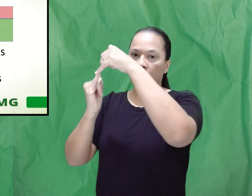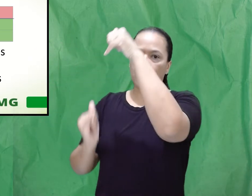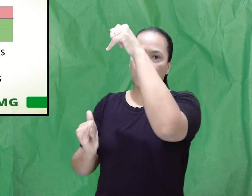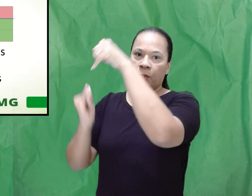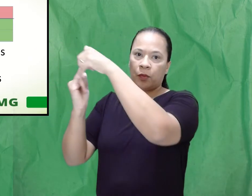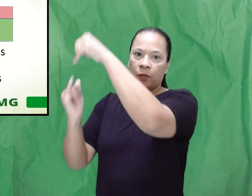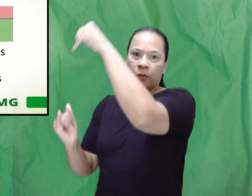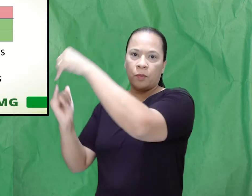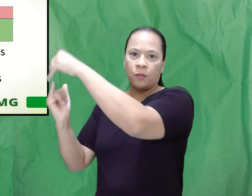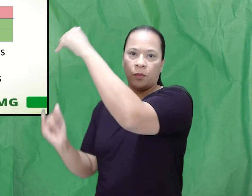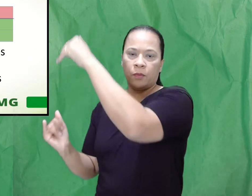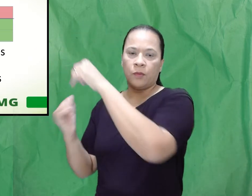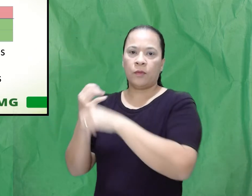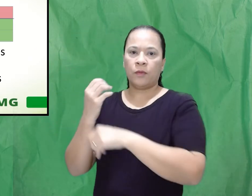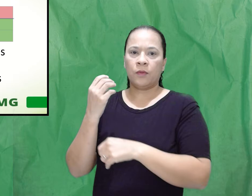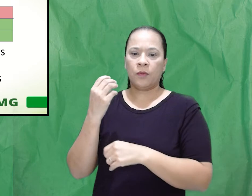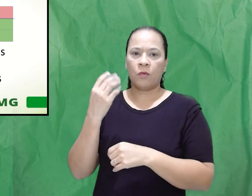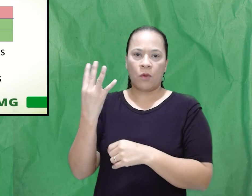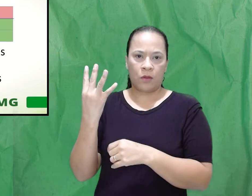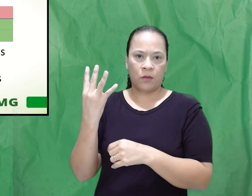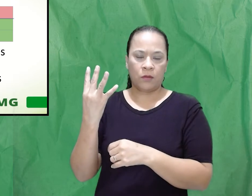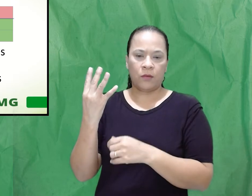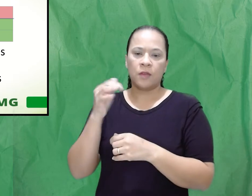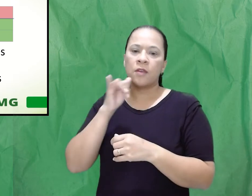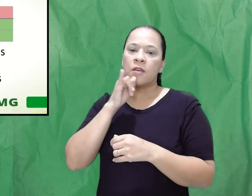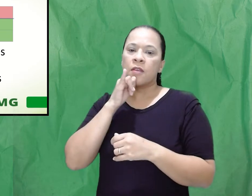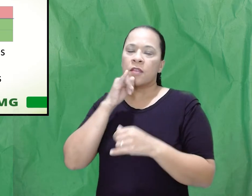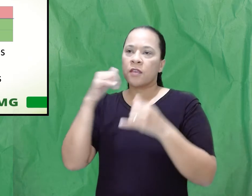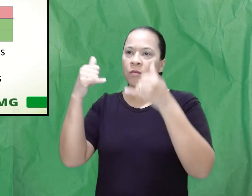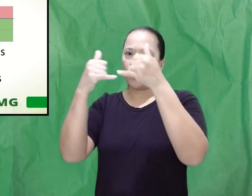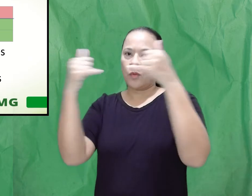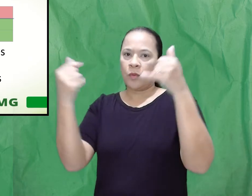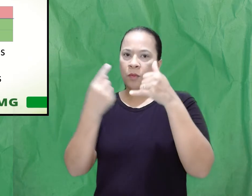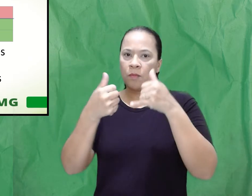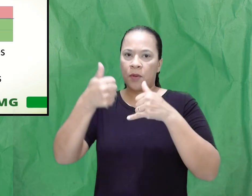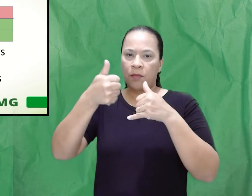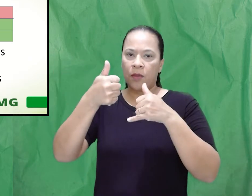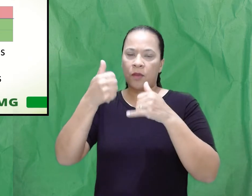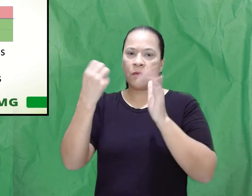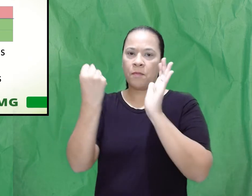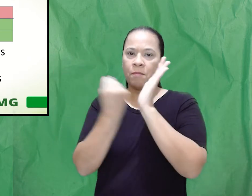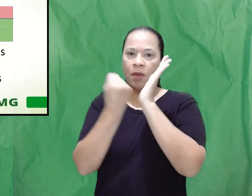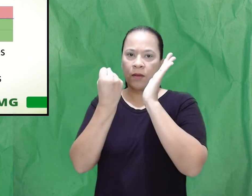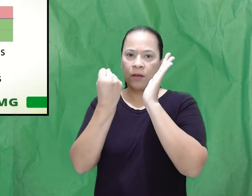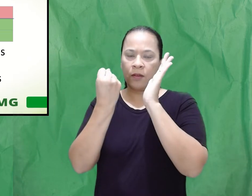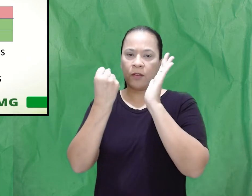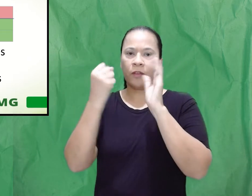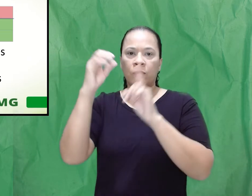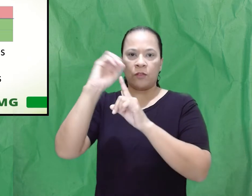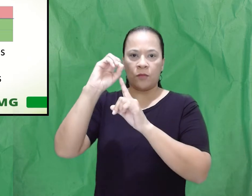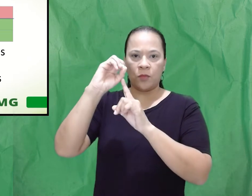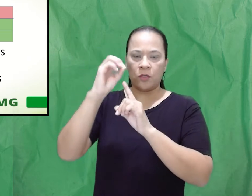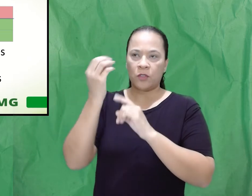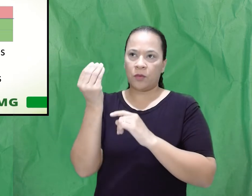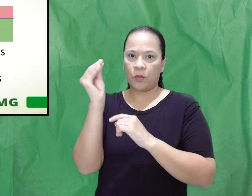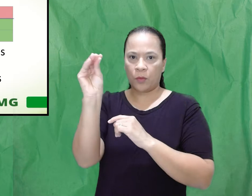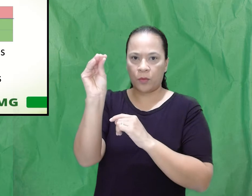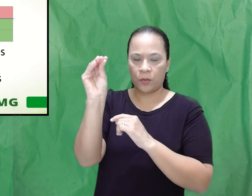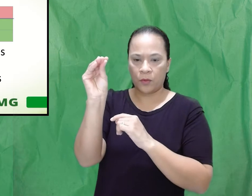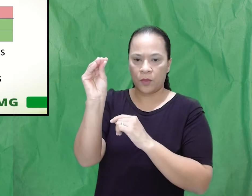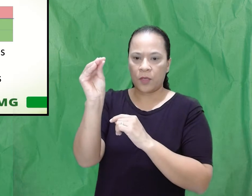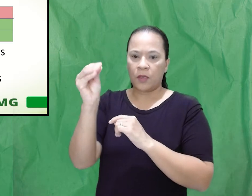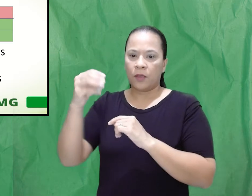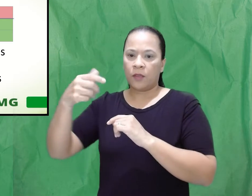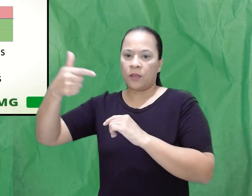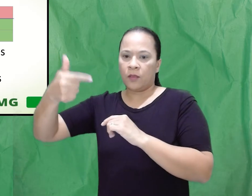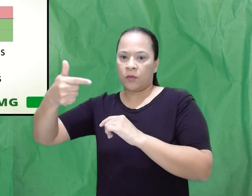primeira linha e primeira coluna eu coloquei a logo. Na segunda e terceira coluna, segunda, terceira e quarta coluna, eu coloquei os itens de